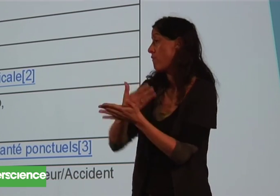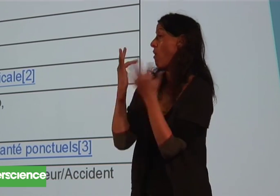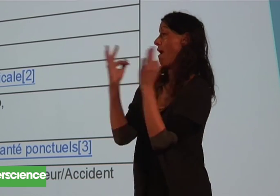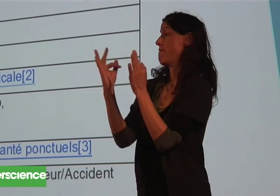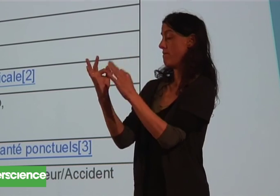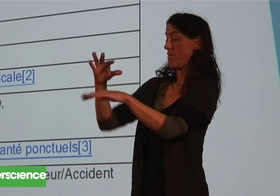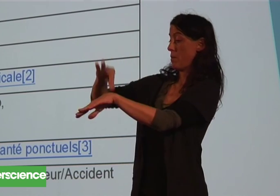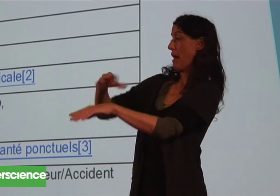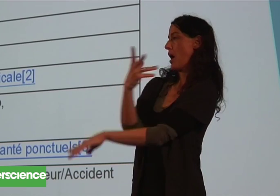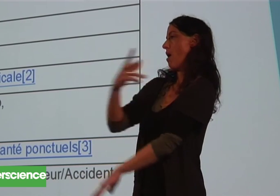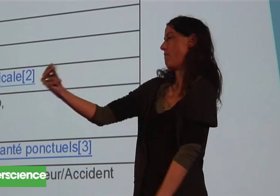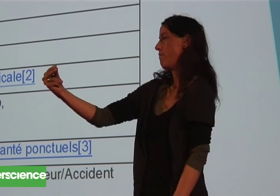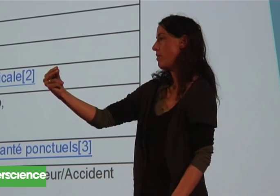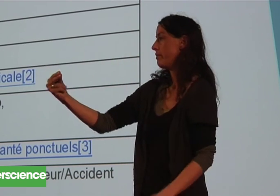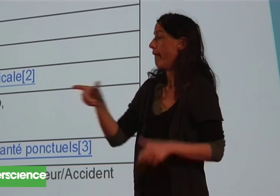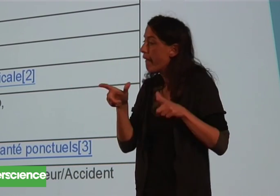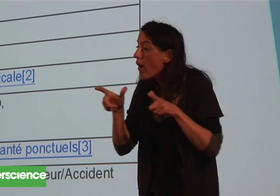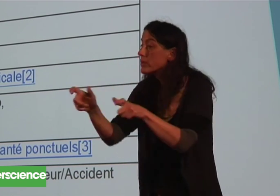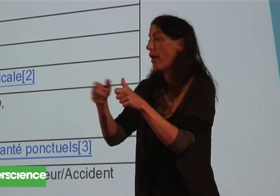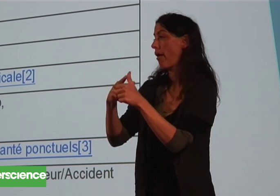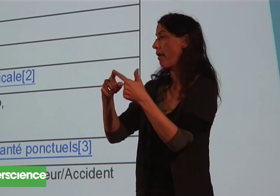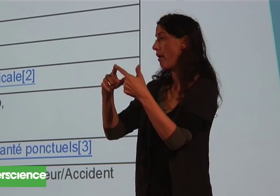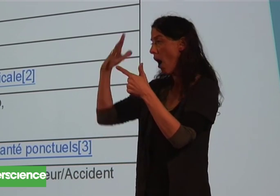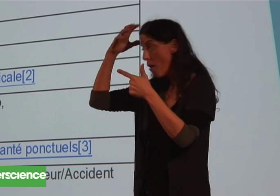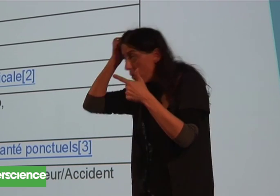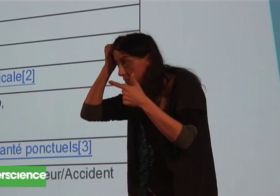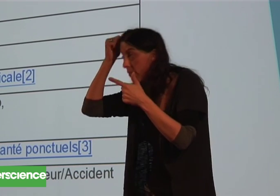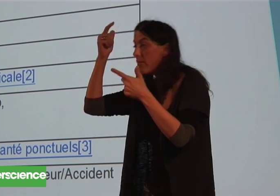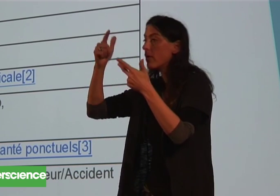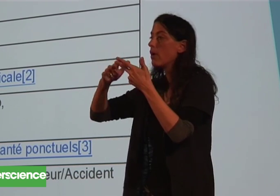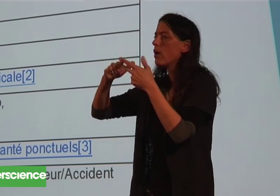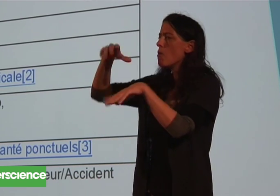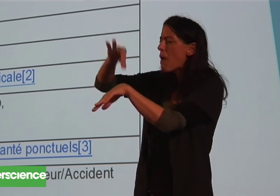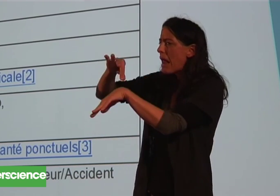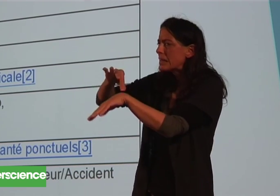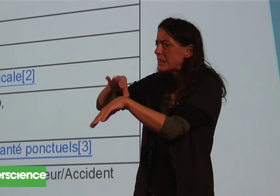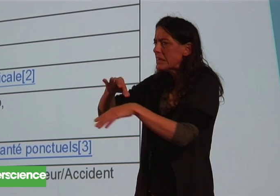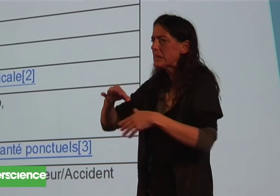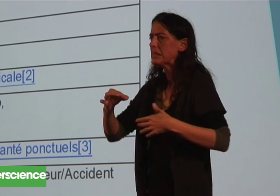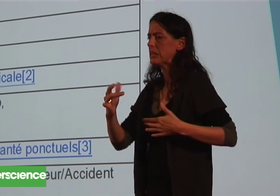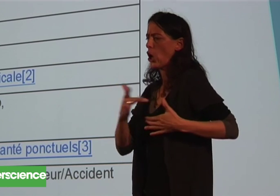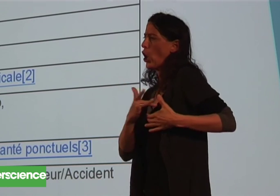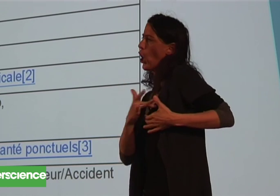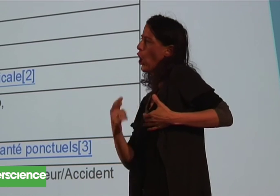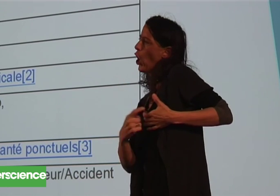graves, comme le cancer, Alzheimer, les maladies cardiovasculaires, les